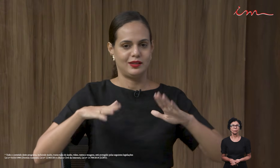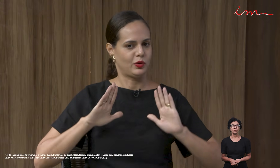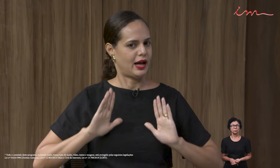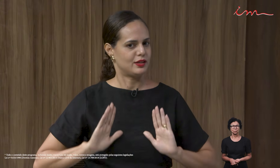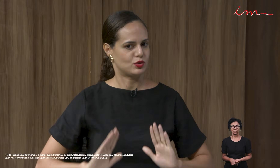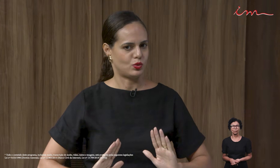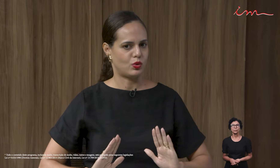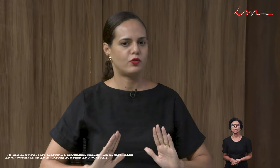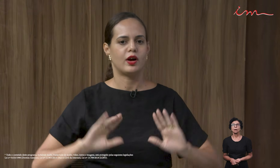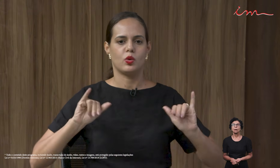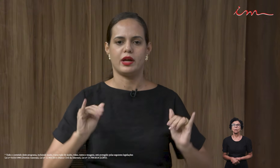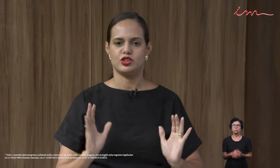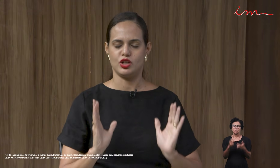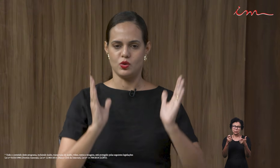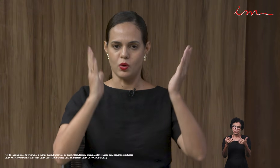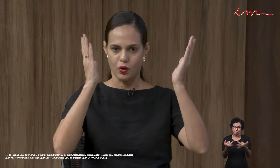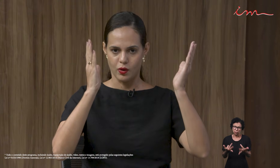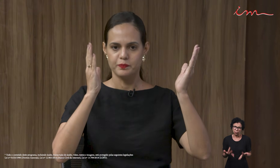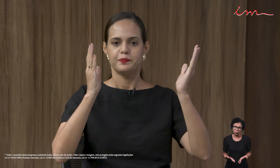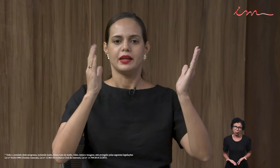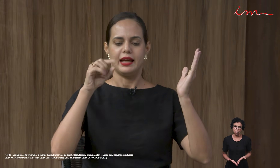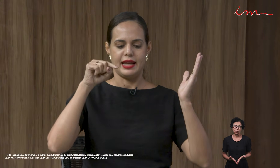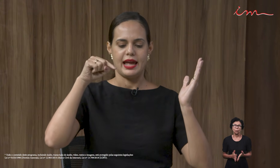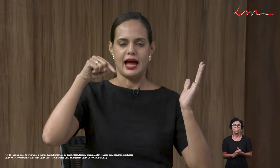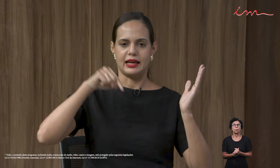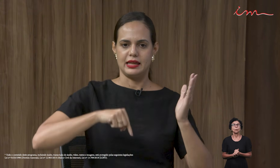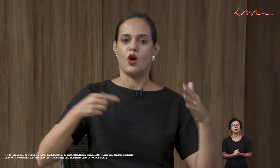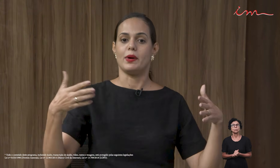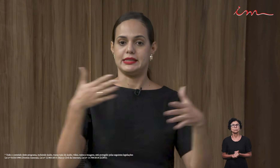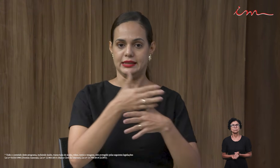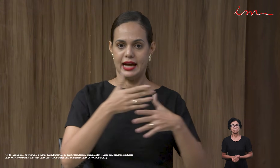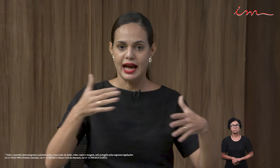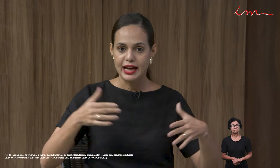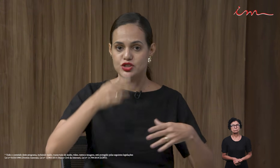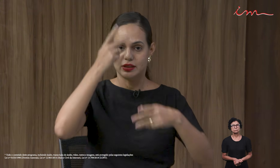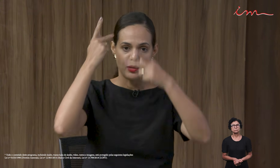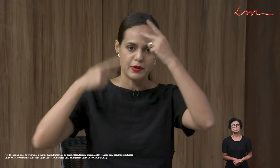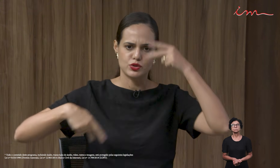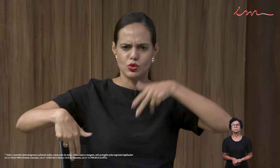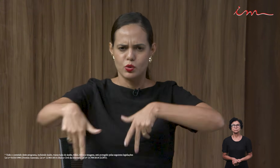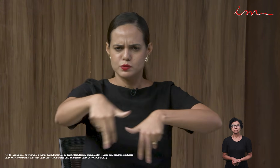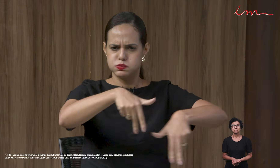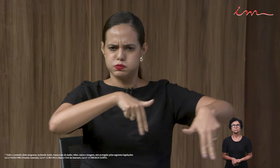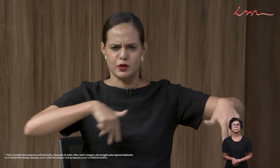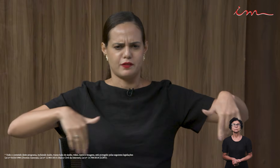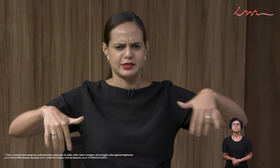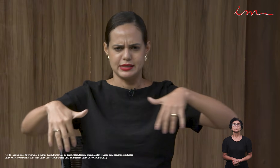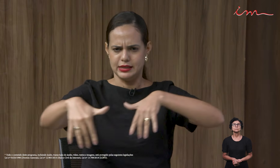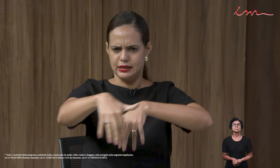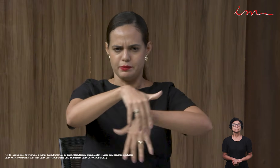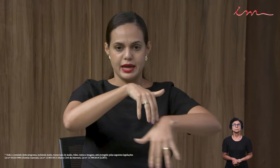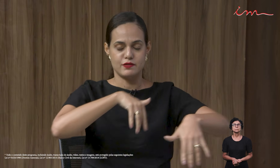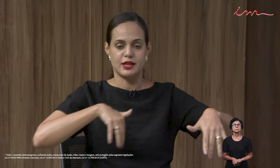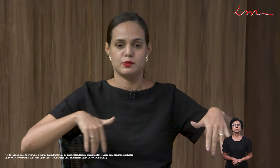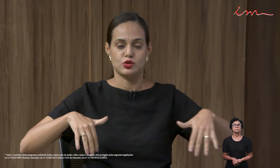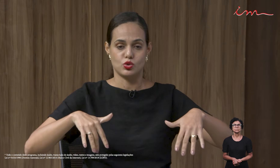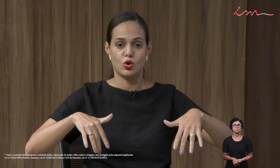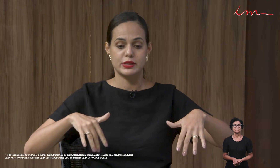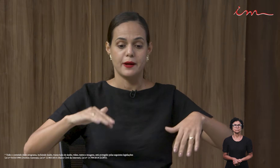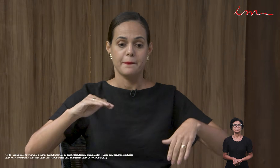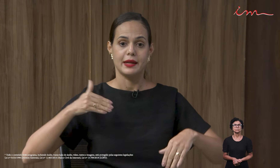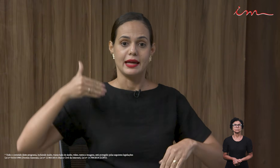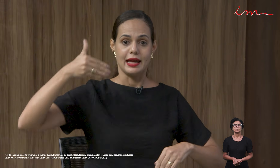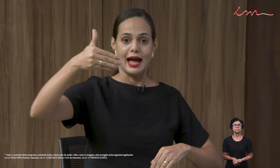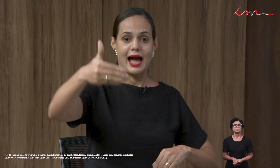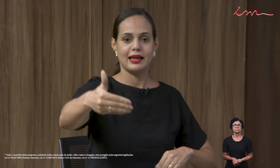Então, você localizou, falou que é Jericó, né? Aqui é uma cidade, tem pessoas, pode fazer esse aqui também, várias